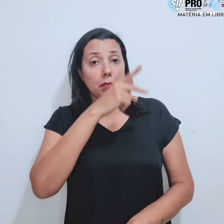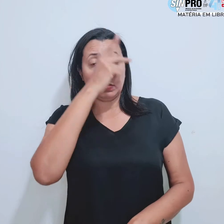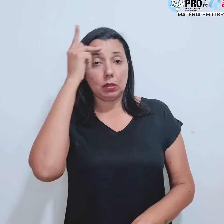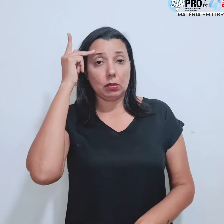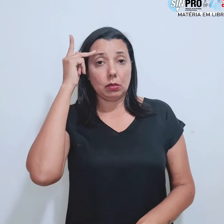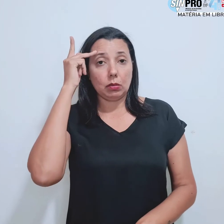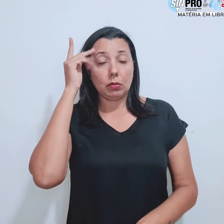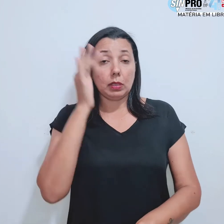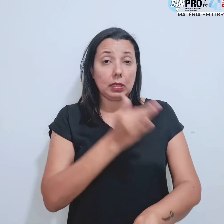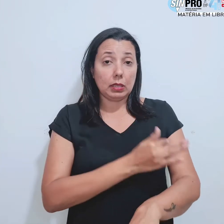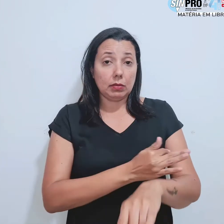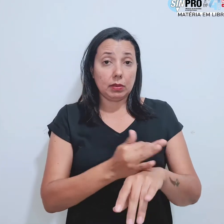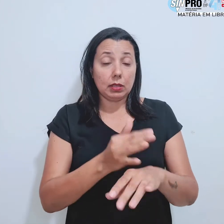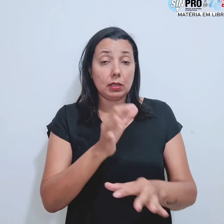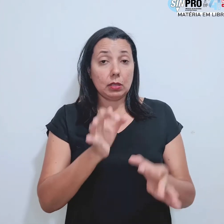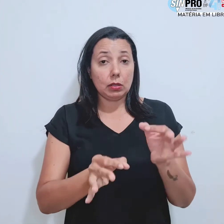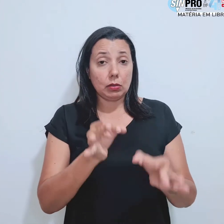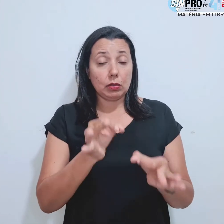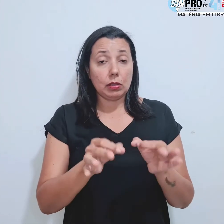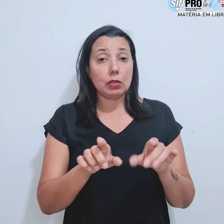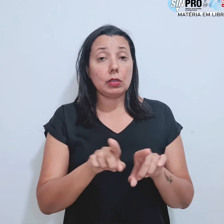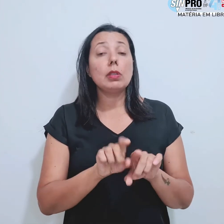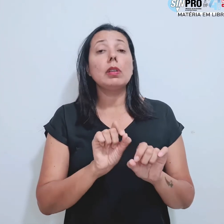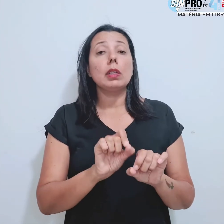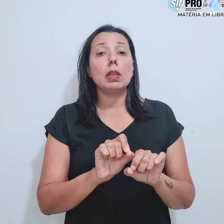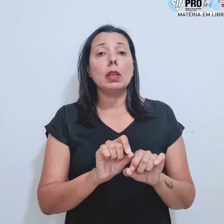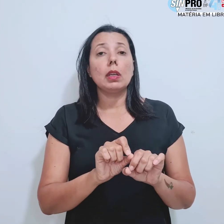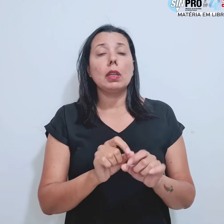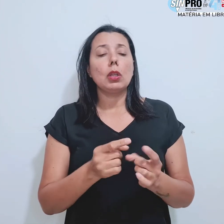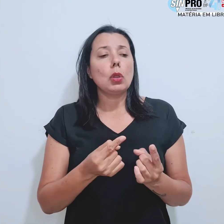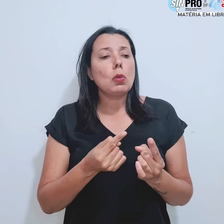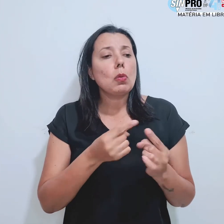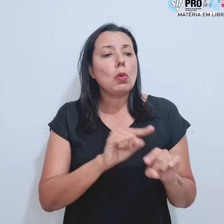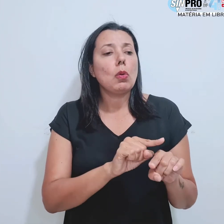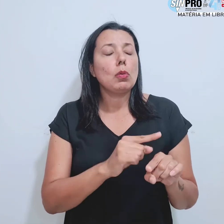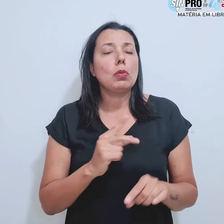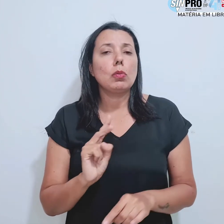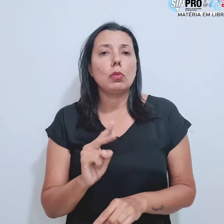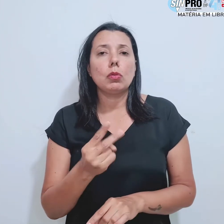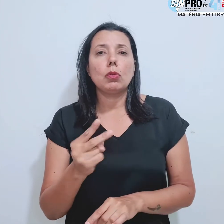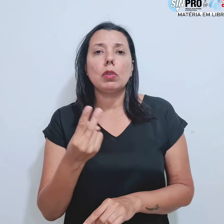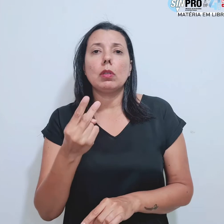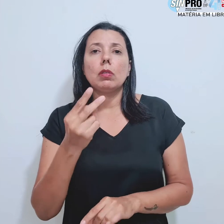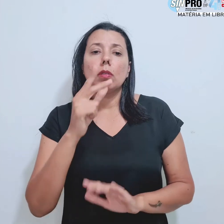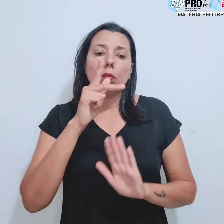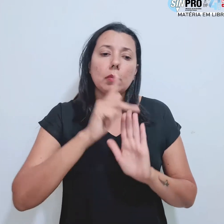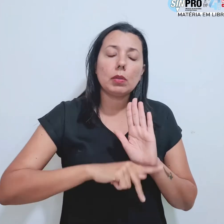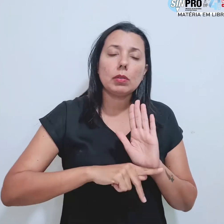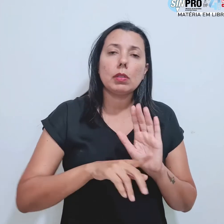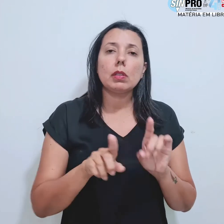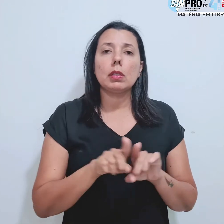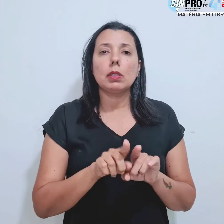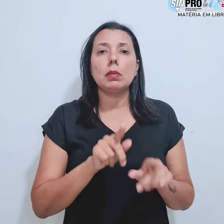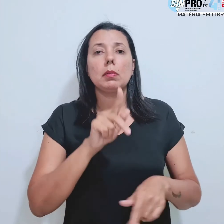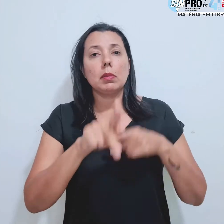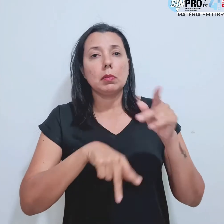pessoas físicas e jurídicas, e reverte esses valores em projetos para a população